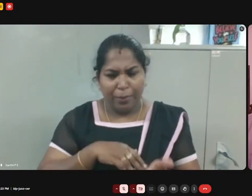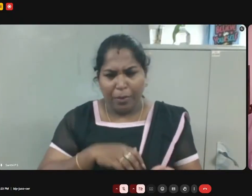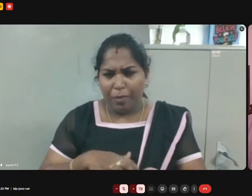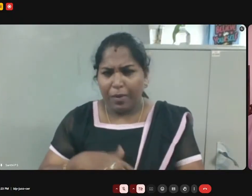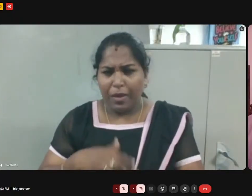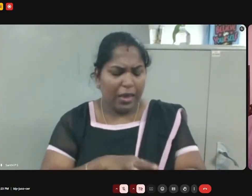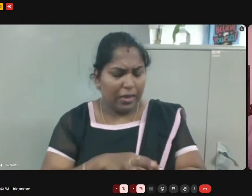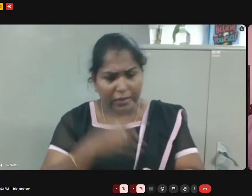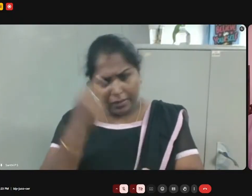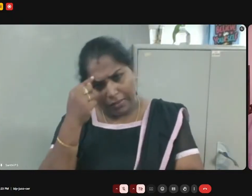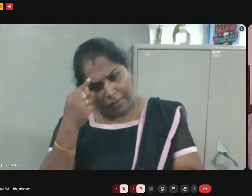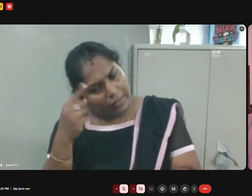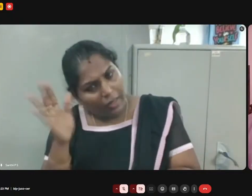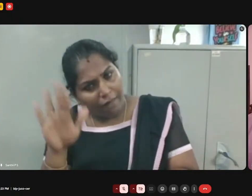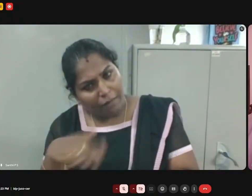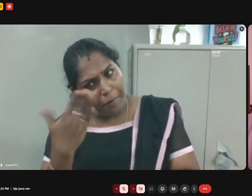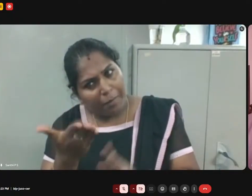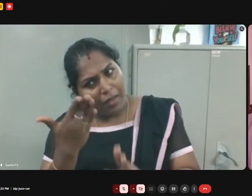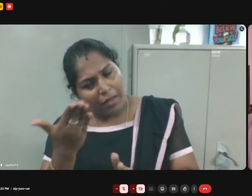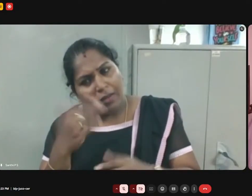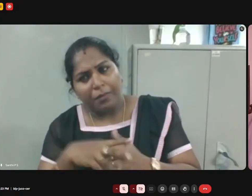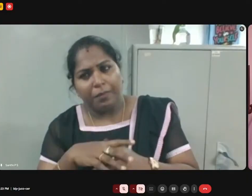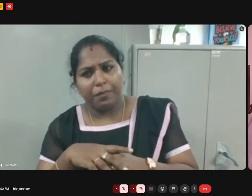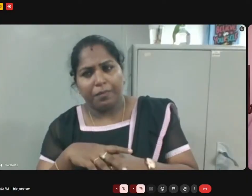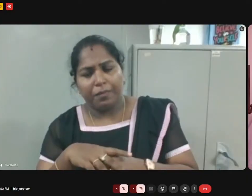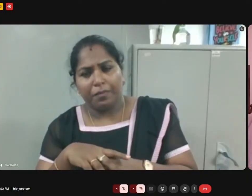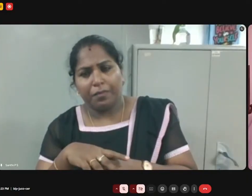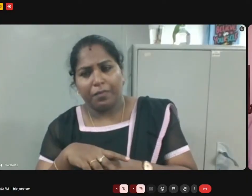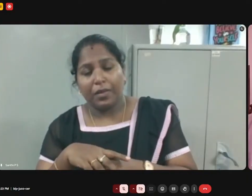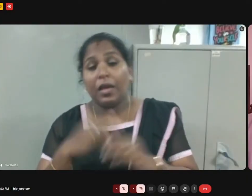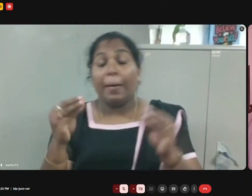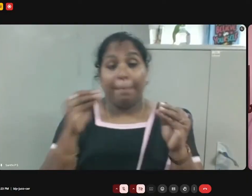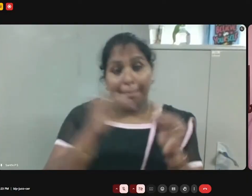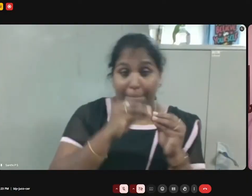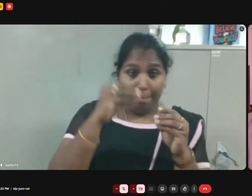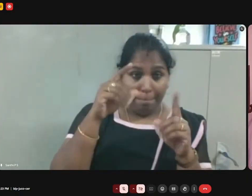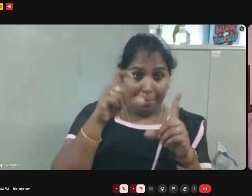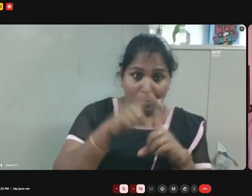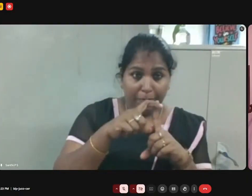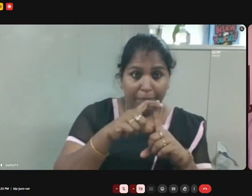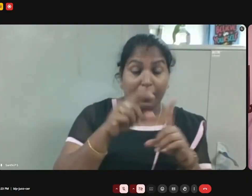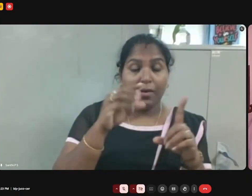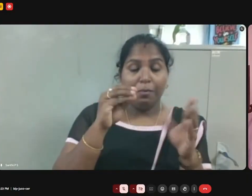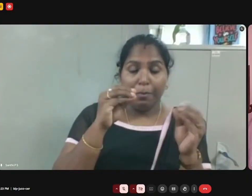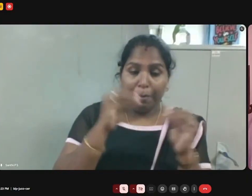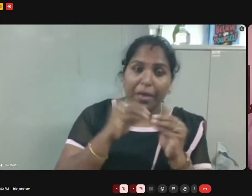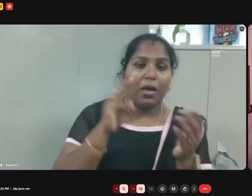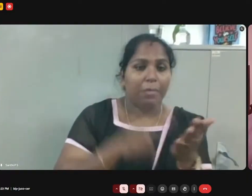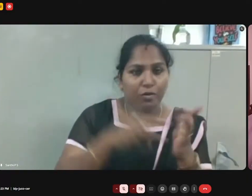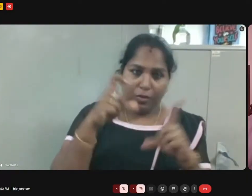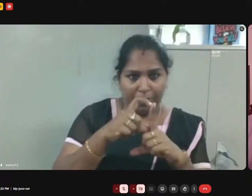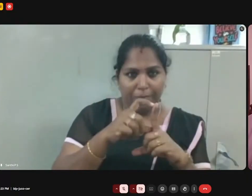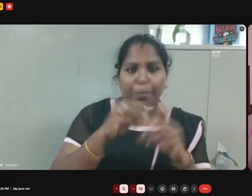എല്ലിന്റെ പ്രശ്നമാണെന്നൊക്കെ പറയും. പലർക്കും ഇത് ബെക്കർ ഡിസ്ട്രോഫി ആയിരിക്കും. നമ്മുടെ പലപ്പോഴും എന്താ ആയുർവേദത്തിലൊക്കെ